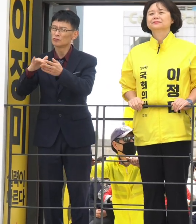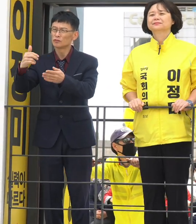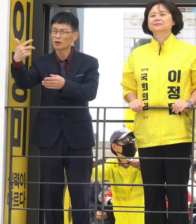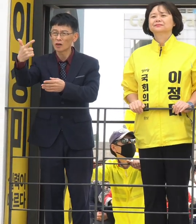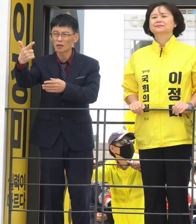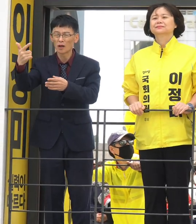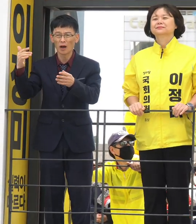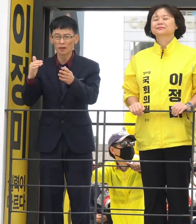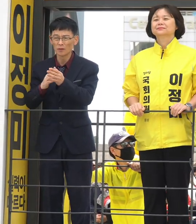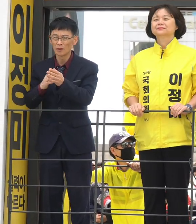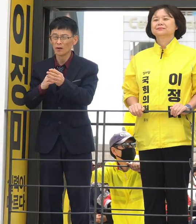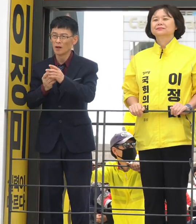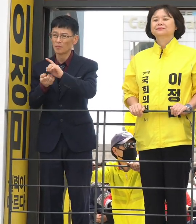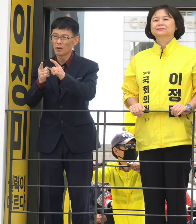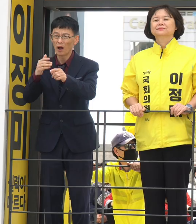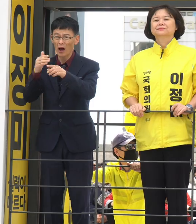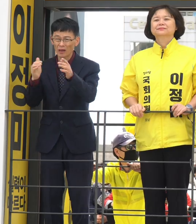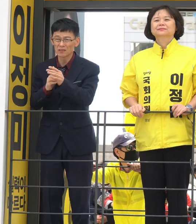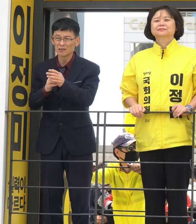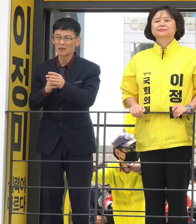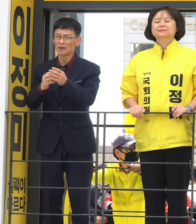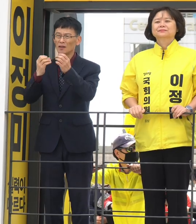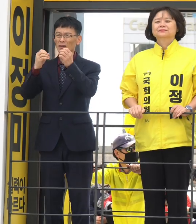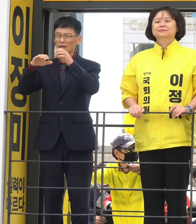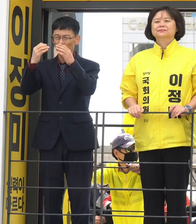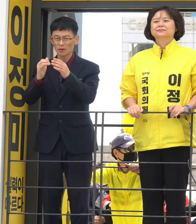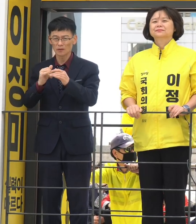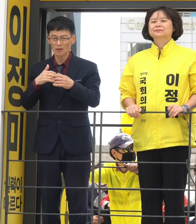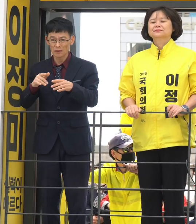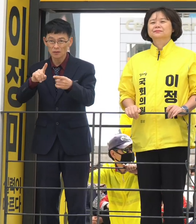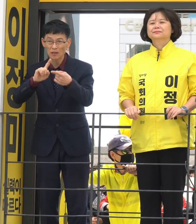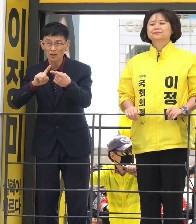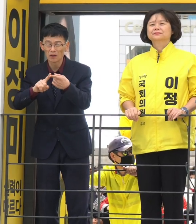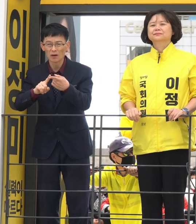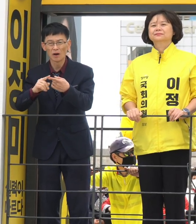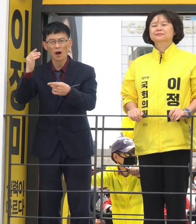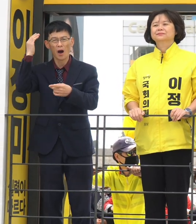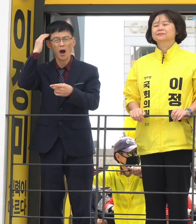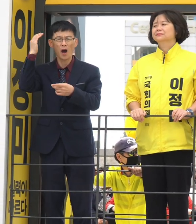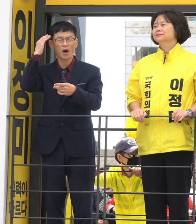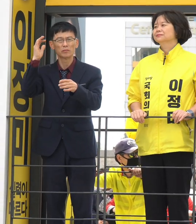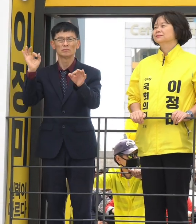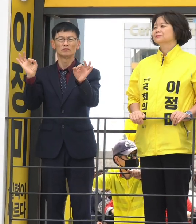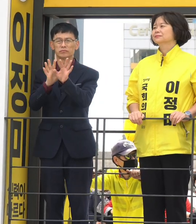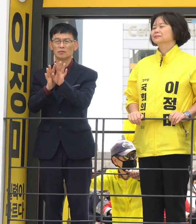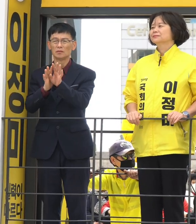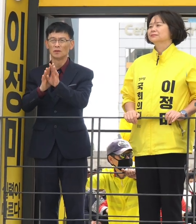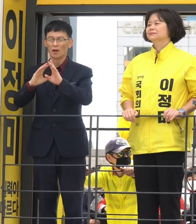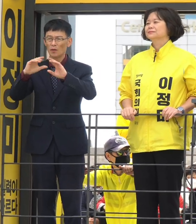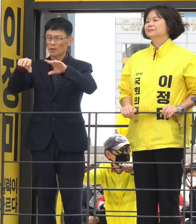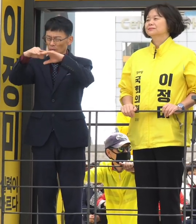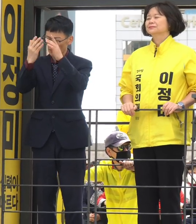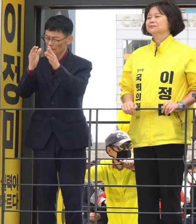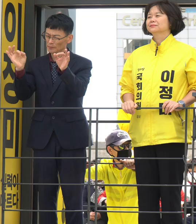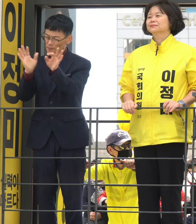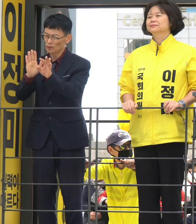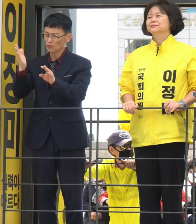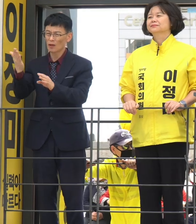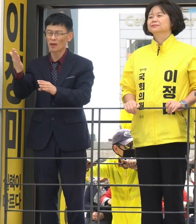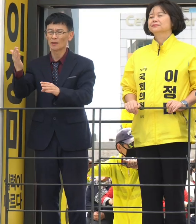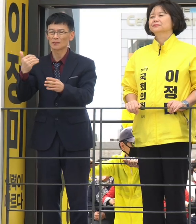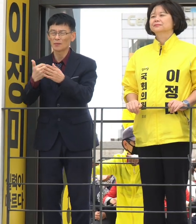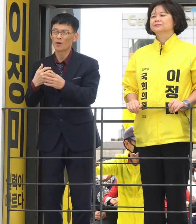가지고 대변해온 사회적 약자의 목소리가 대한민국에서, 대한민국 국회에서 사라지지